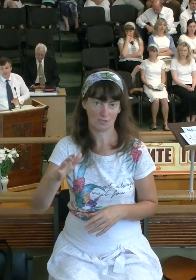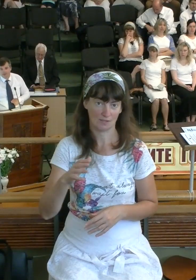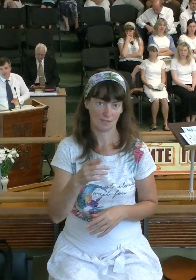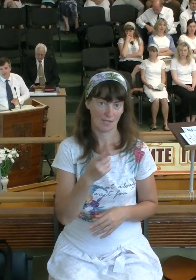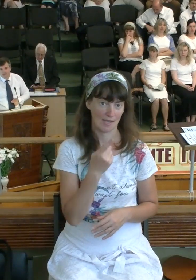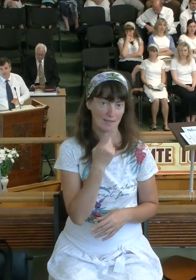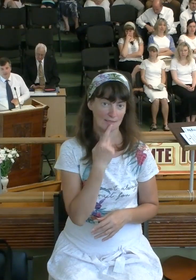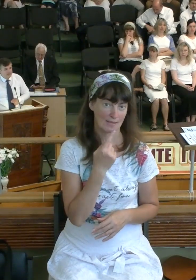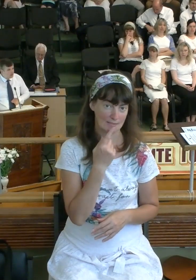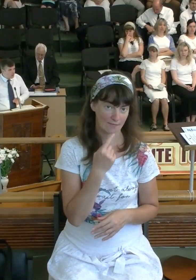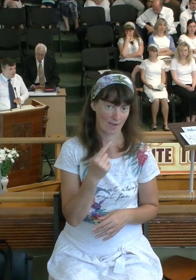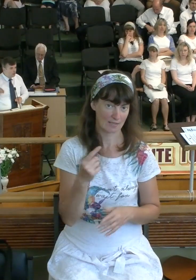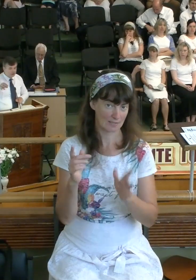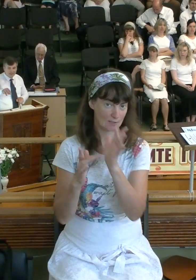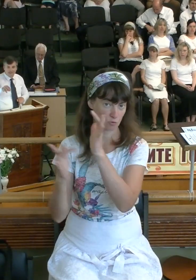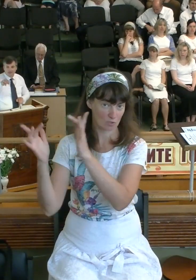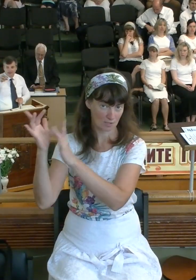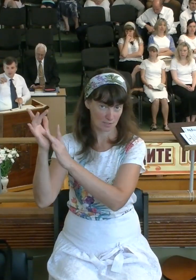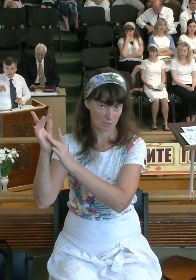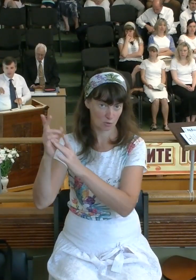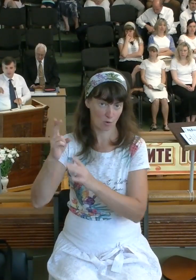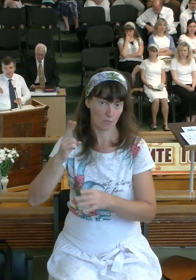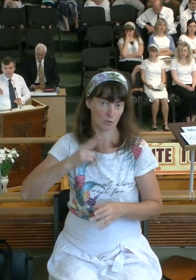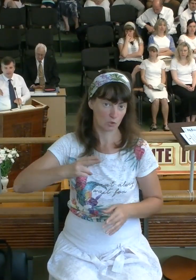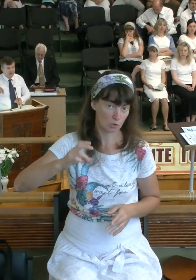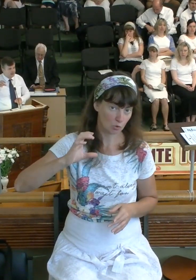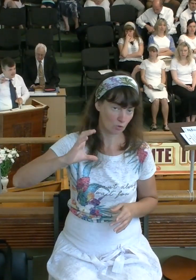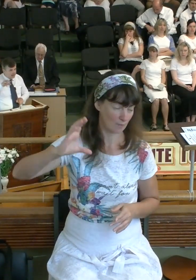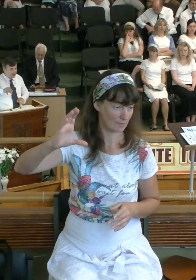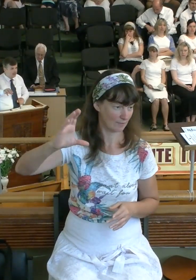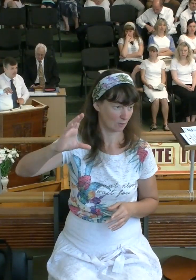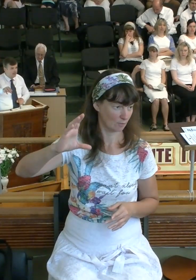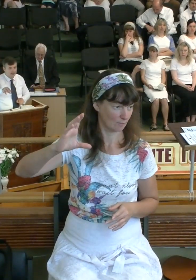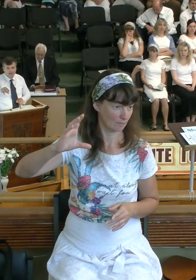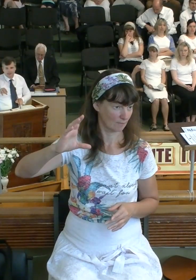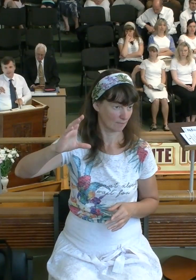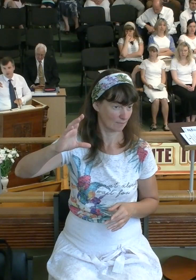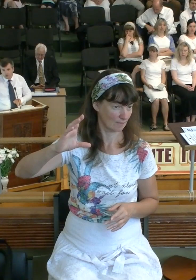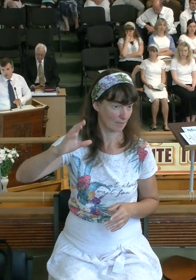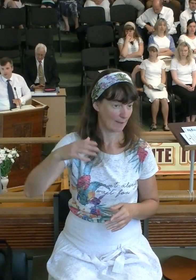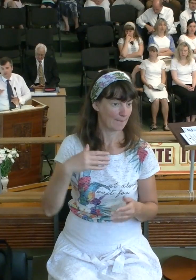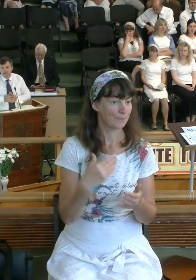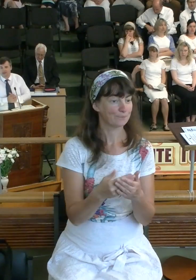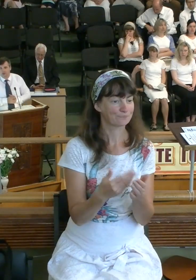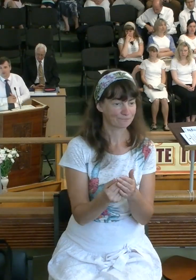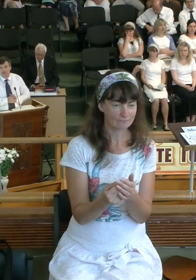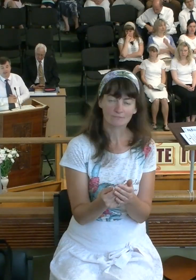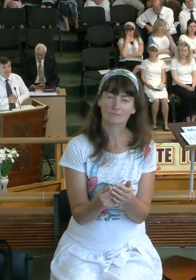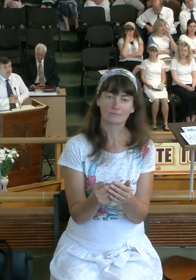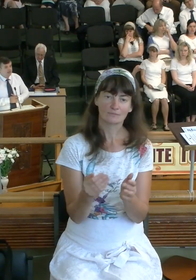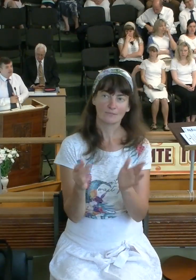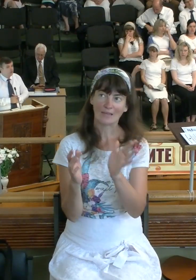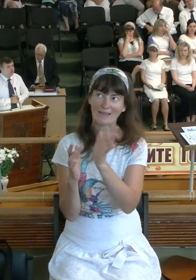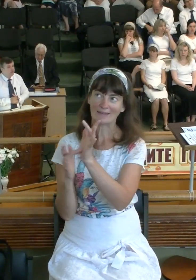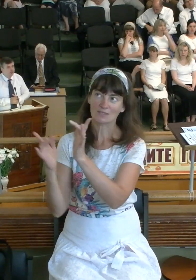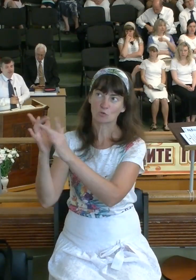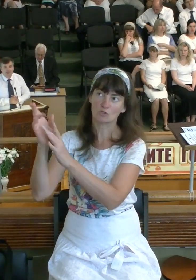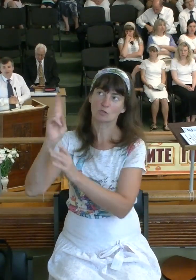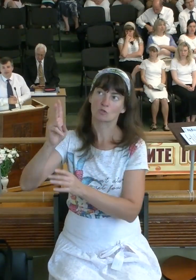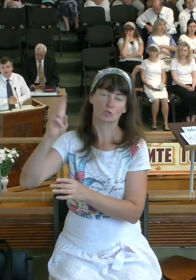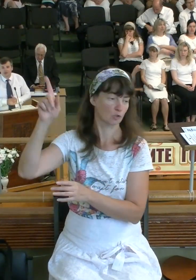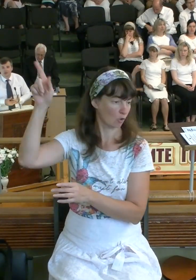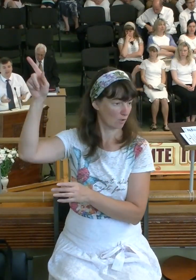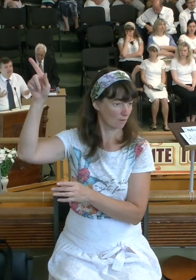Духом Святым. Никто не может назвать Господом, да, Адонаем, да, или здесь Кюриос, это слово стоит. Никто не